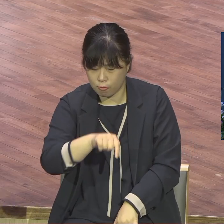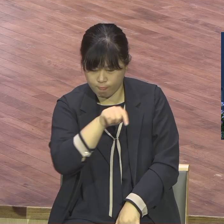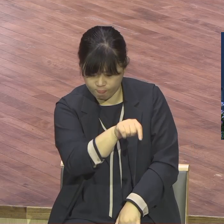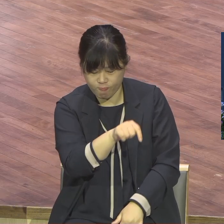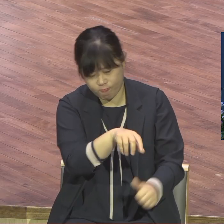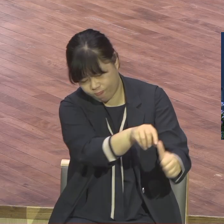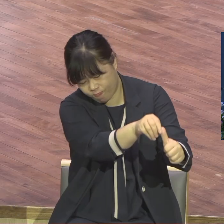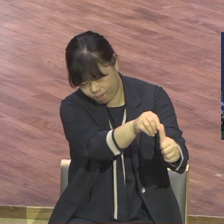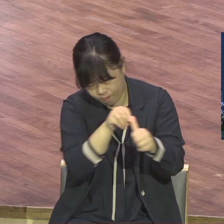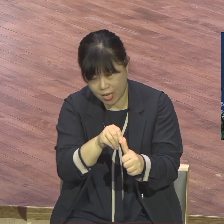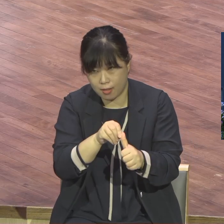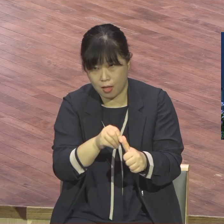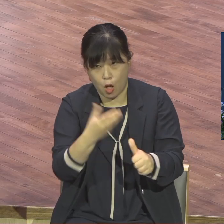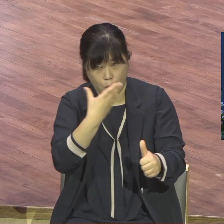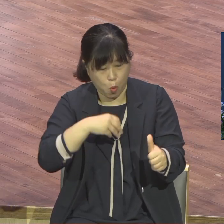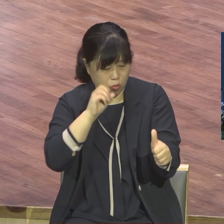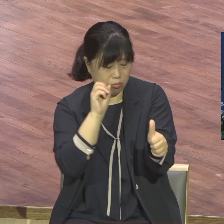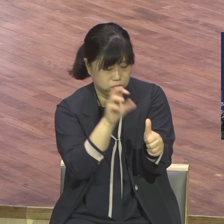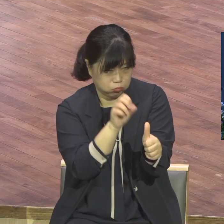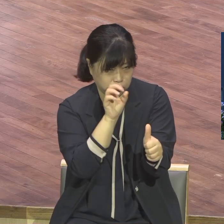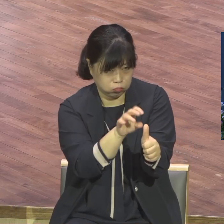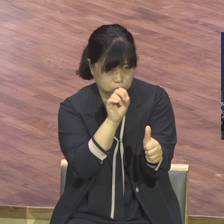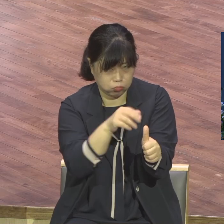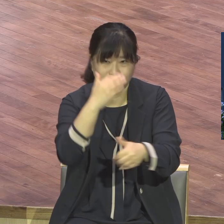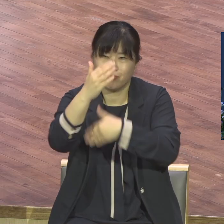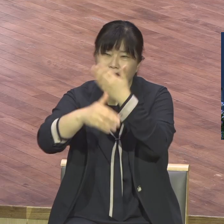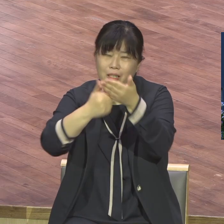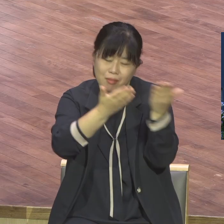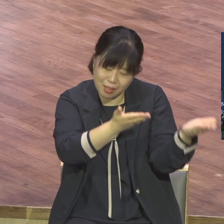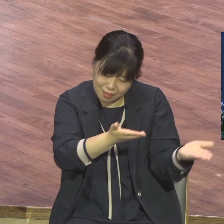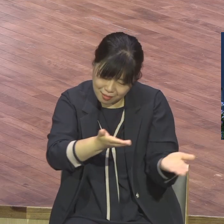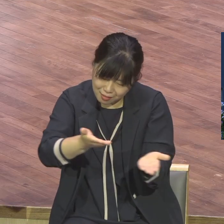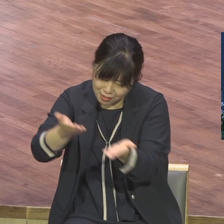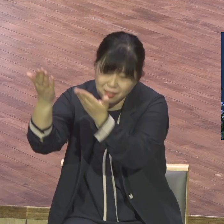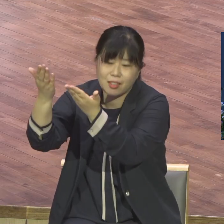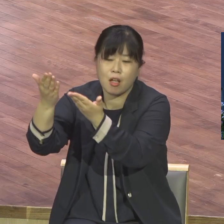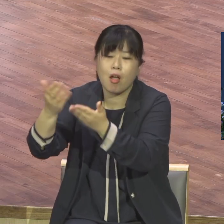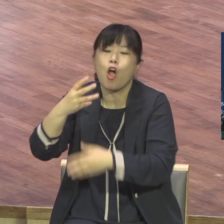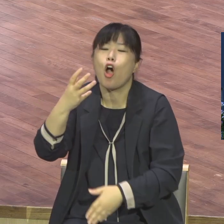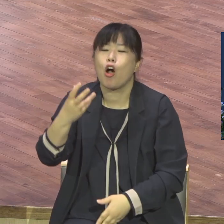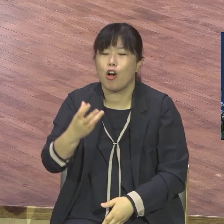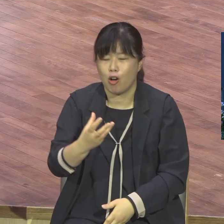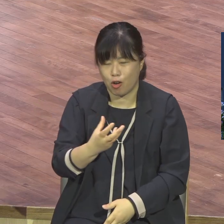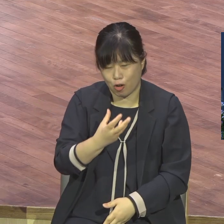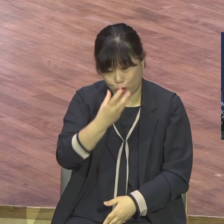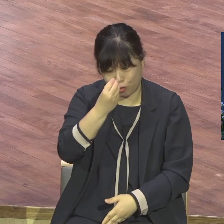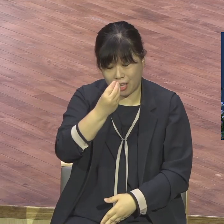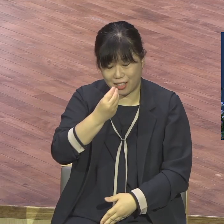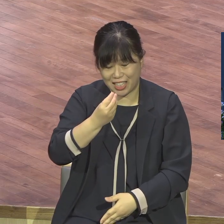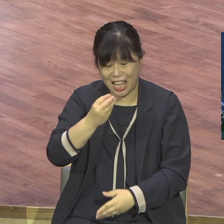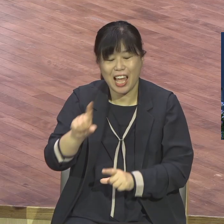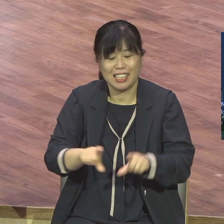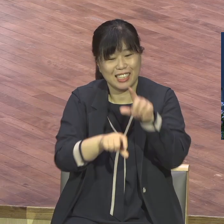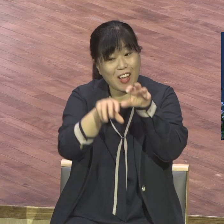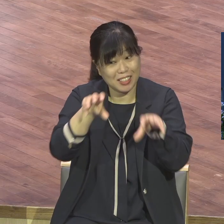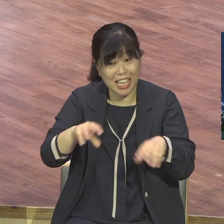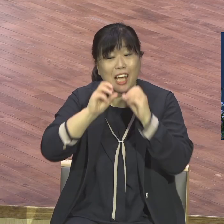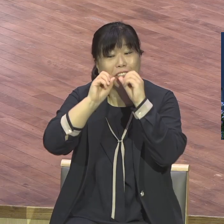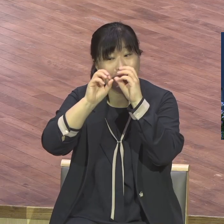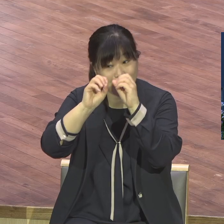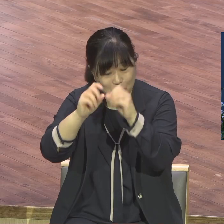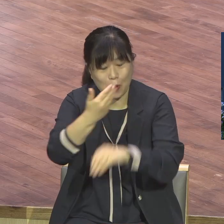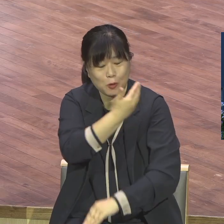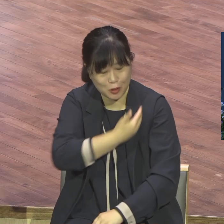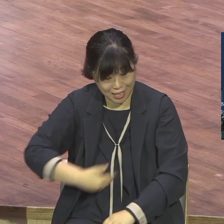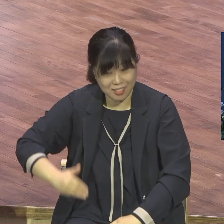거룩한 산 제물로 드리는 그런 거듭난 삶을 살 수 있도록 인도해주는 현장 전도 제사들 다 되시기를